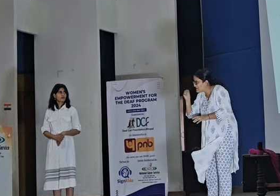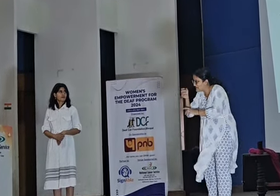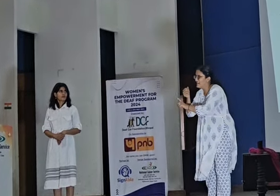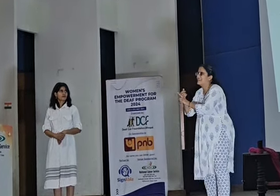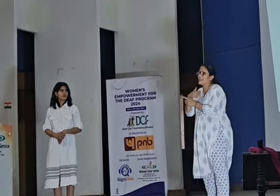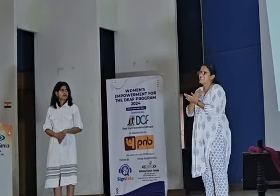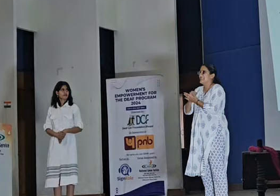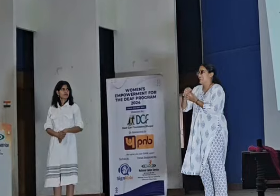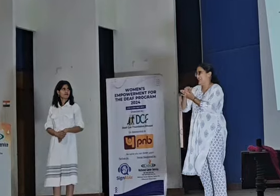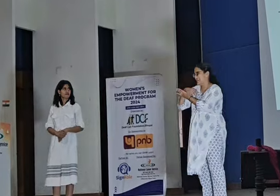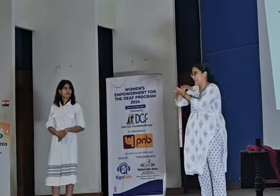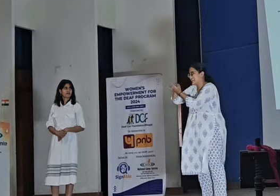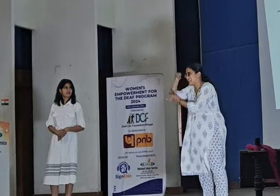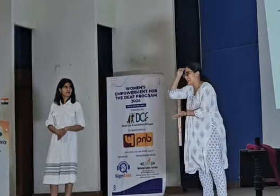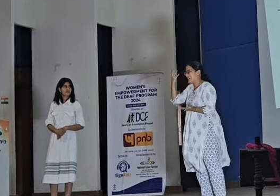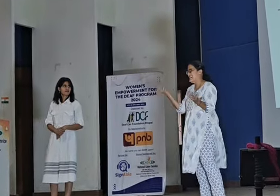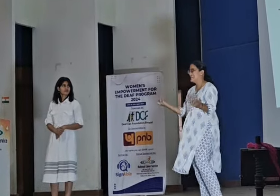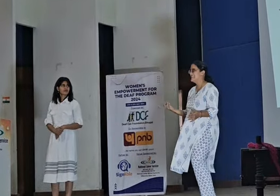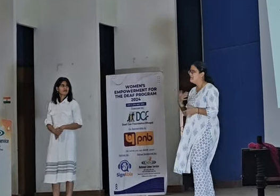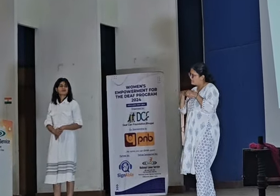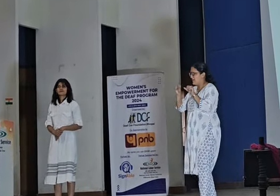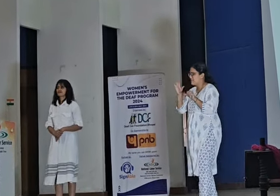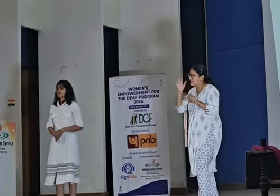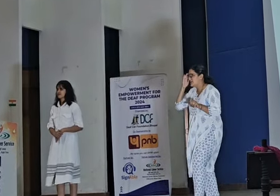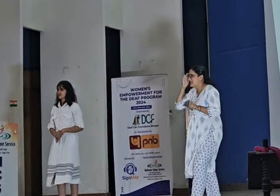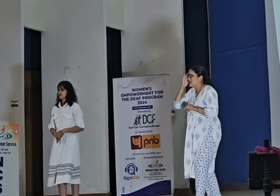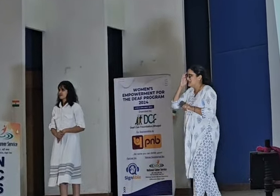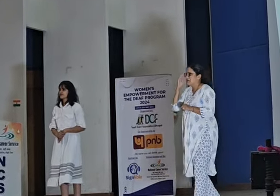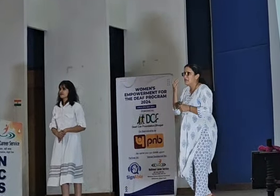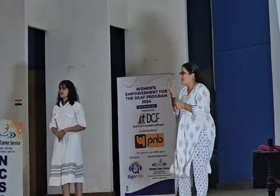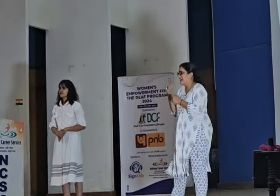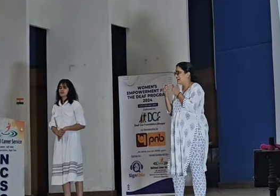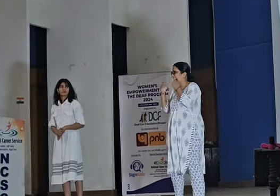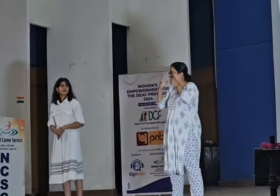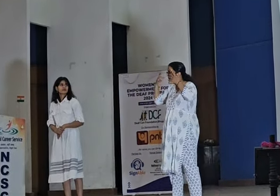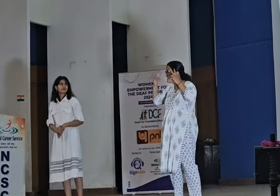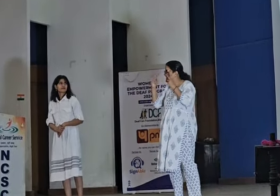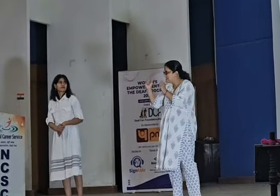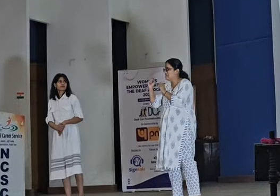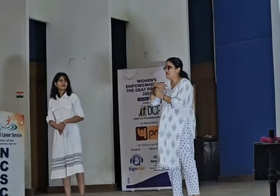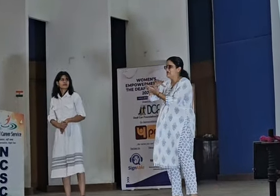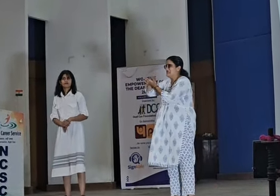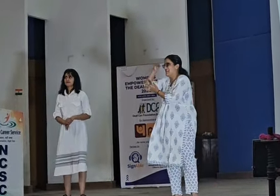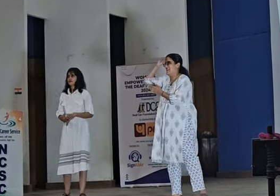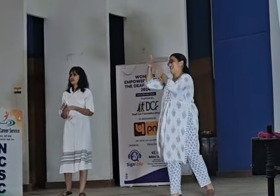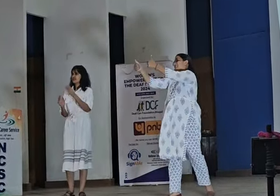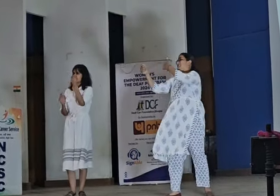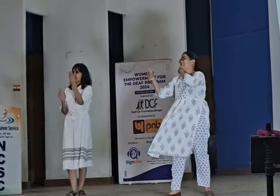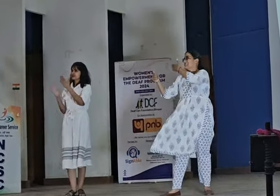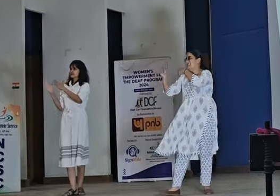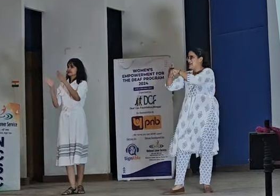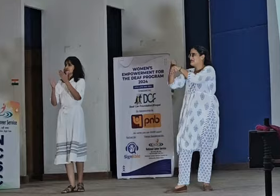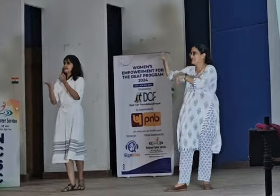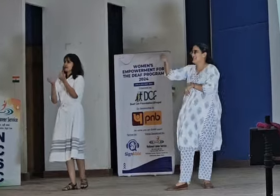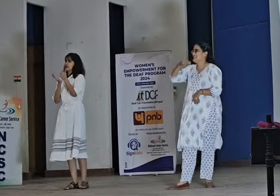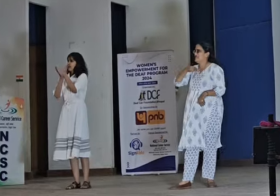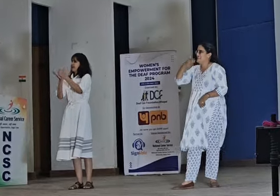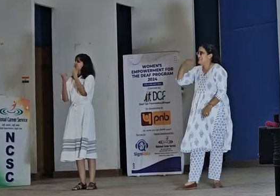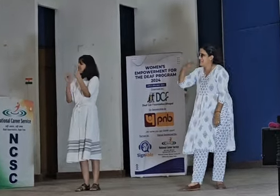हूँ, आगे बढ़ाती हूँ, नहीं नहीं मैं कर सकती हूँ, भले मुझे कुछ भी प्रॉब्लम हो, कुछ भी हो, बट मैं कर सकती हूँ, तो मैं ये सीख रही हूँ और सिखा